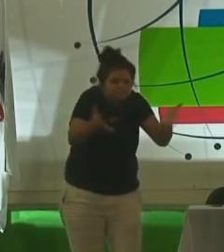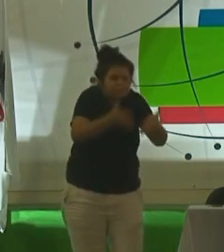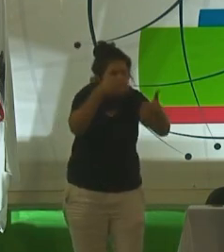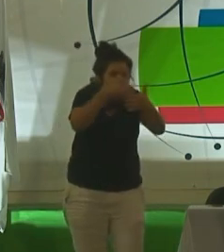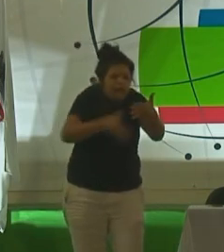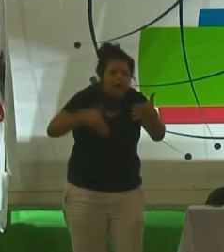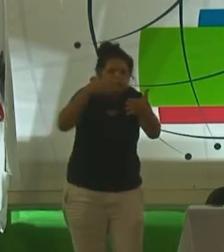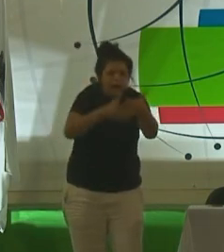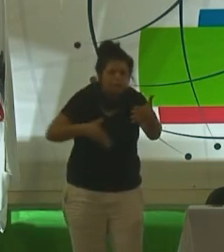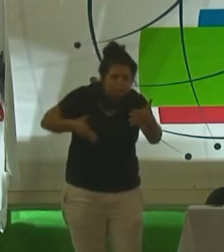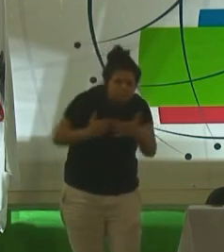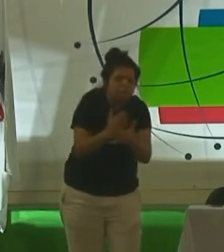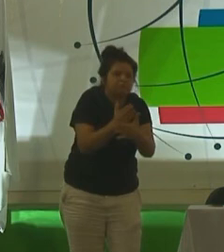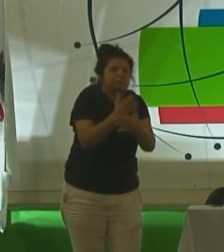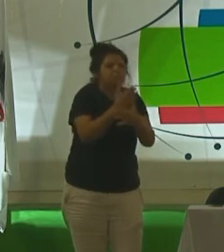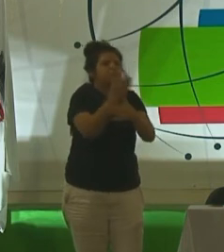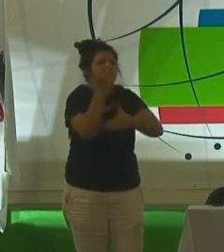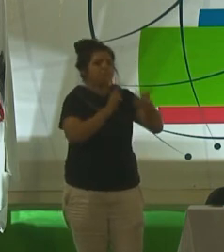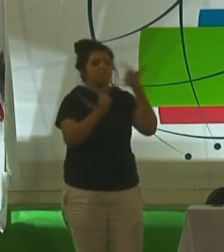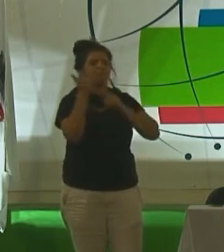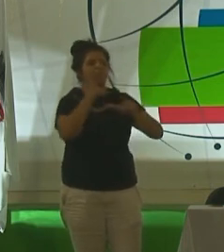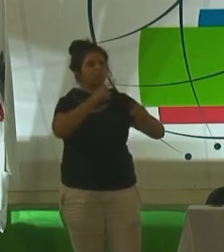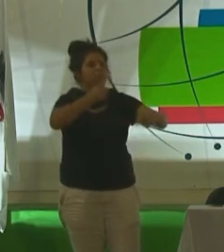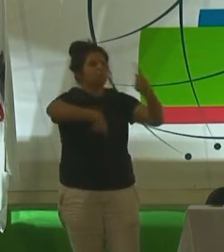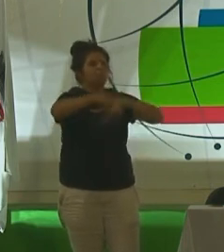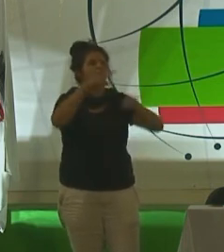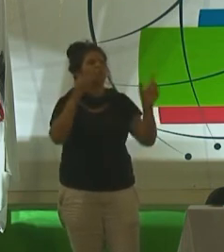barreiras, as demandas